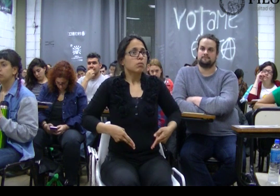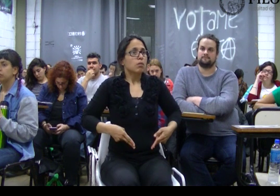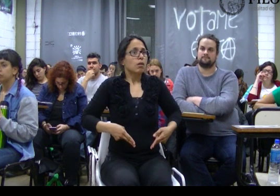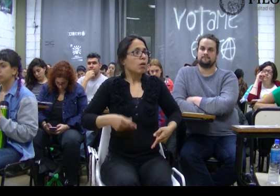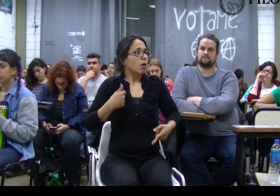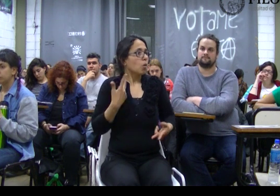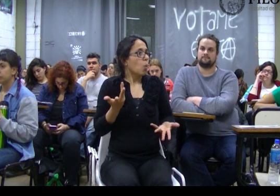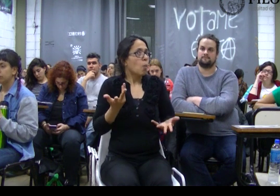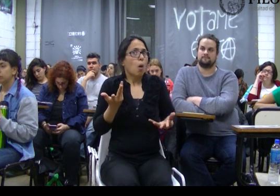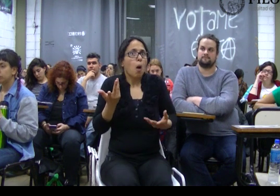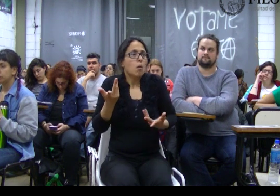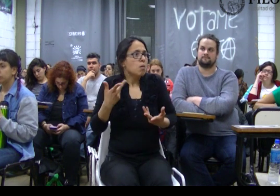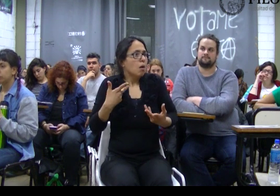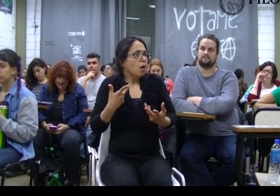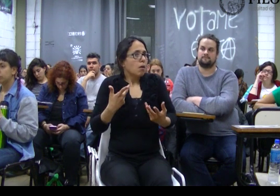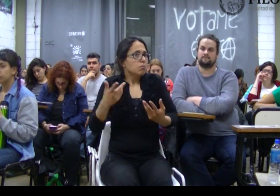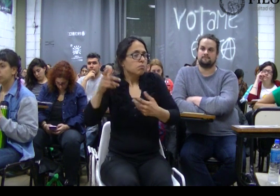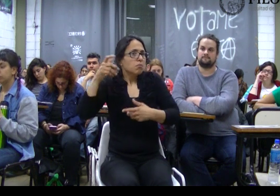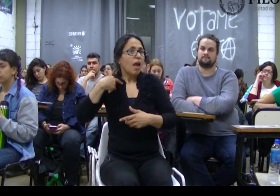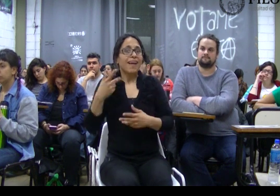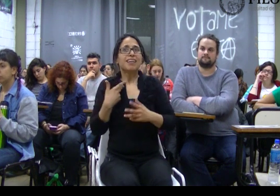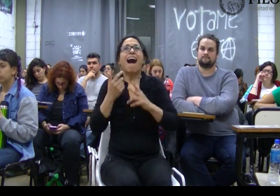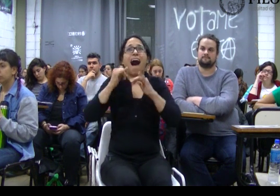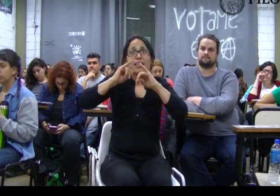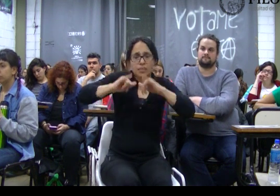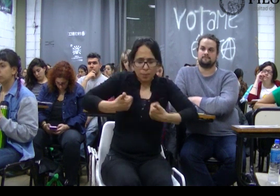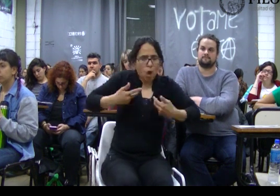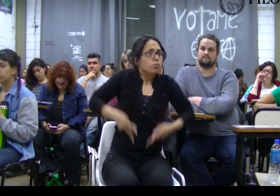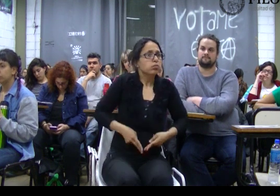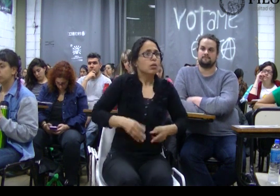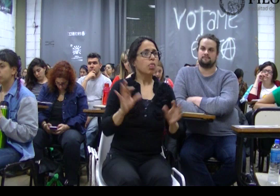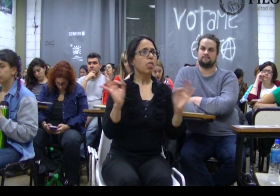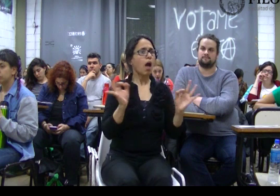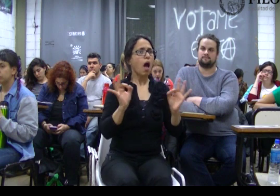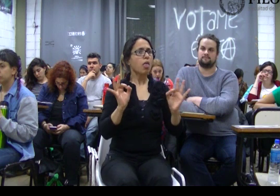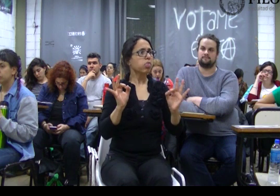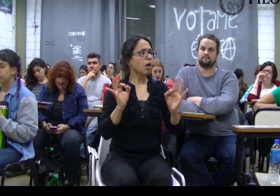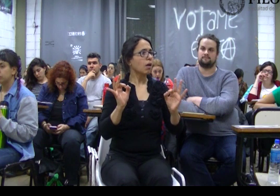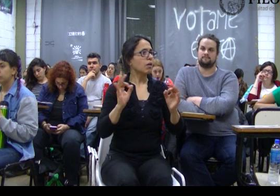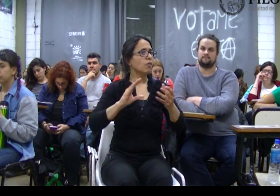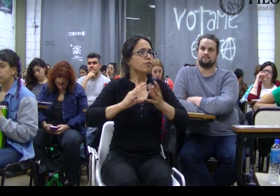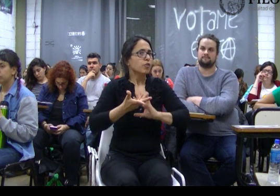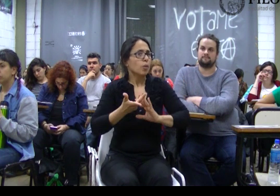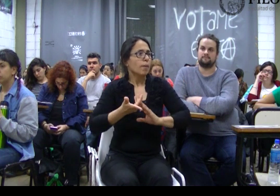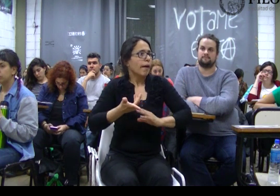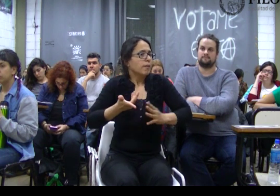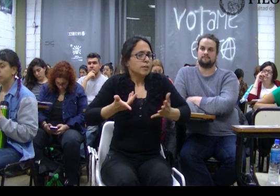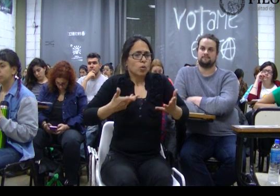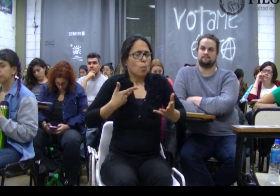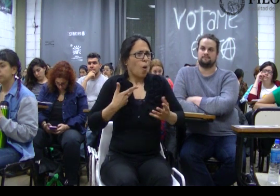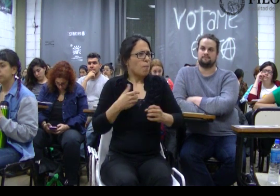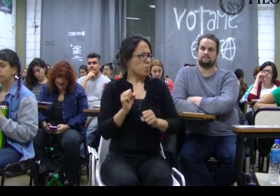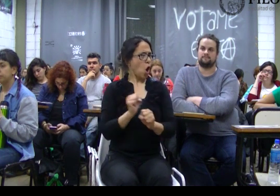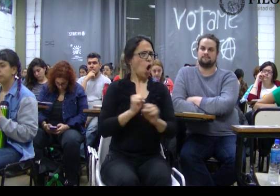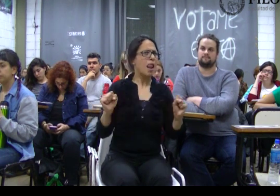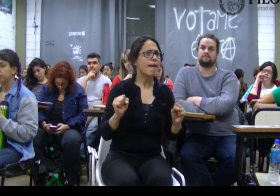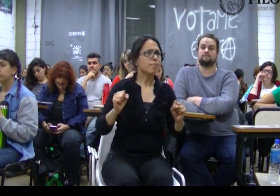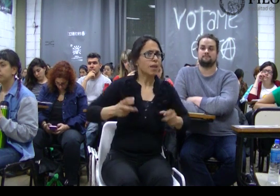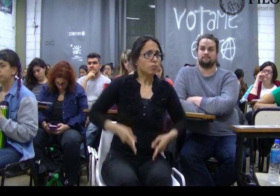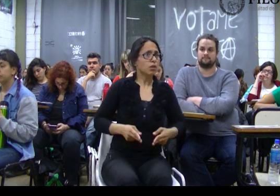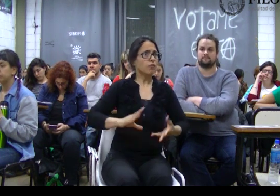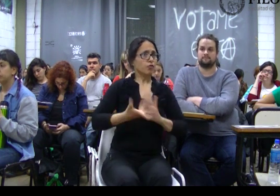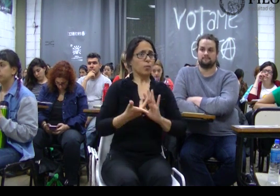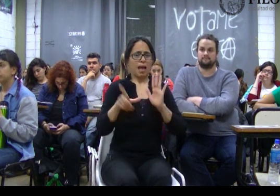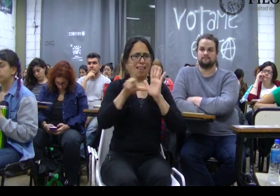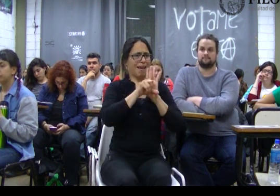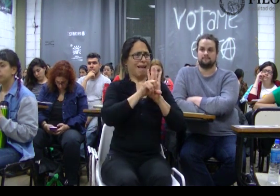consentimiento. Y bueno, es un tema duro, ¿no? Incluso es un tema ilegal,